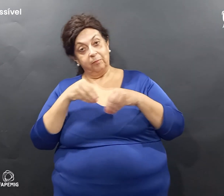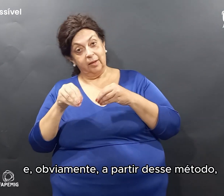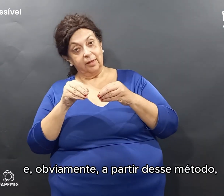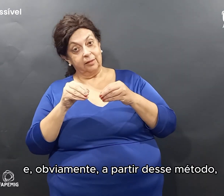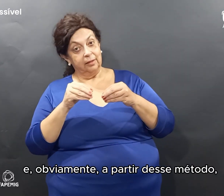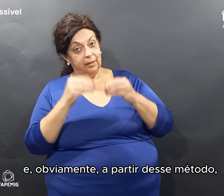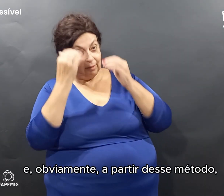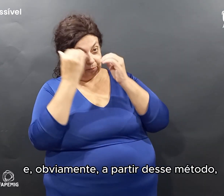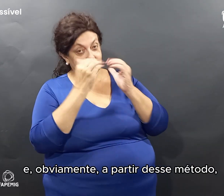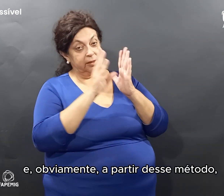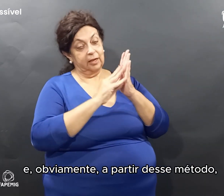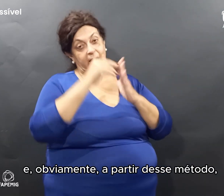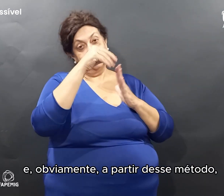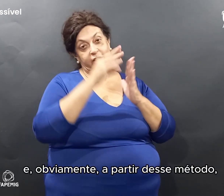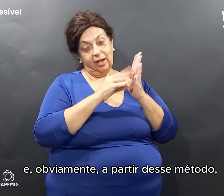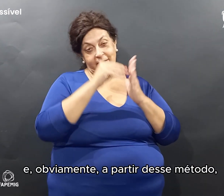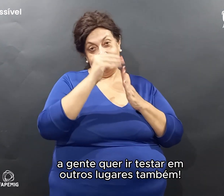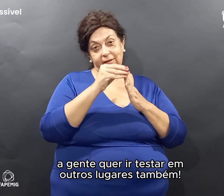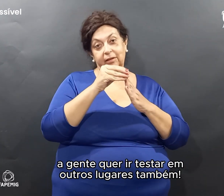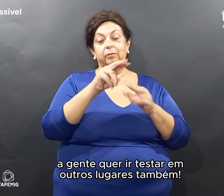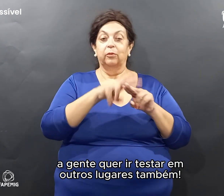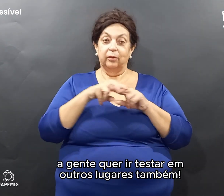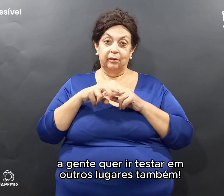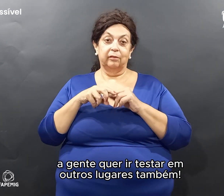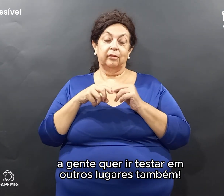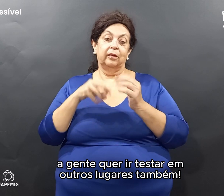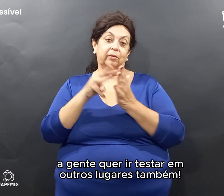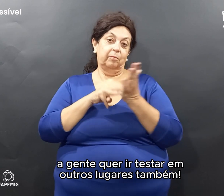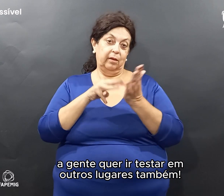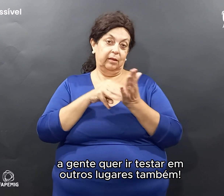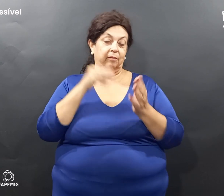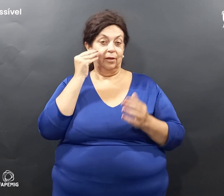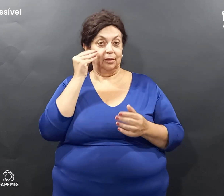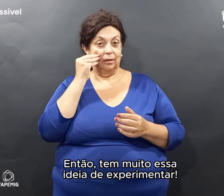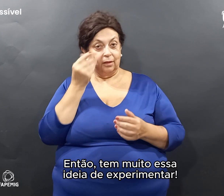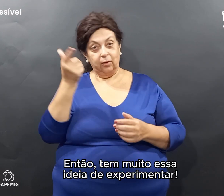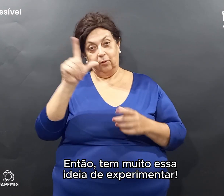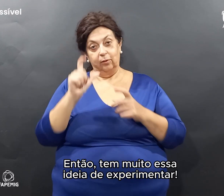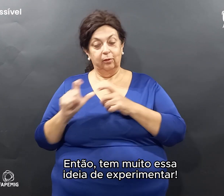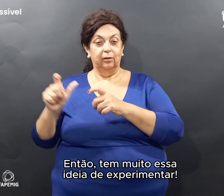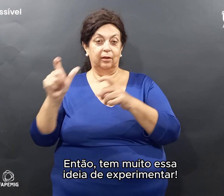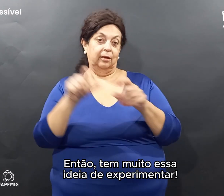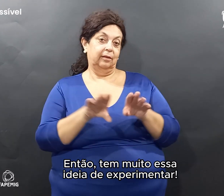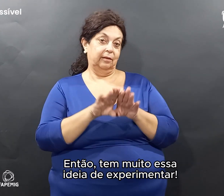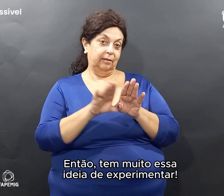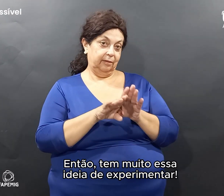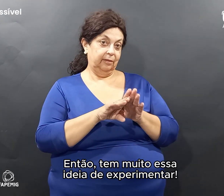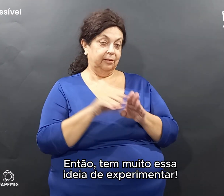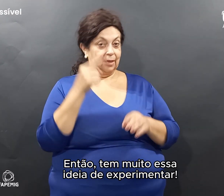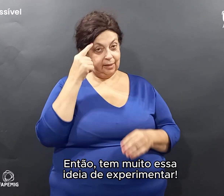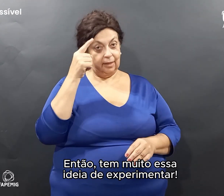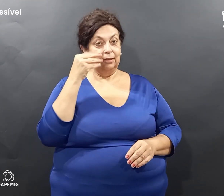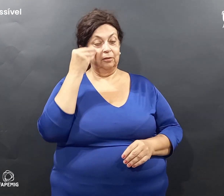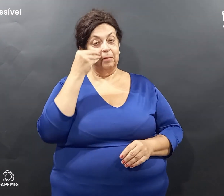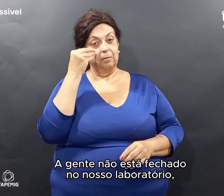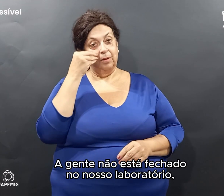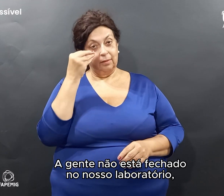E, obviamente, a partir desse método, a gente quer ir testar em outros lugares também. Então, tem muito essa ideia de experimentar. A gente não